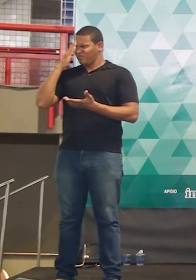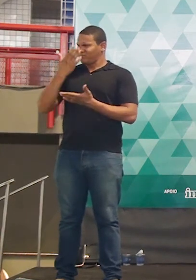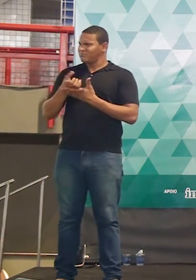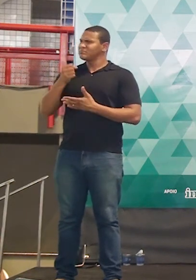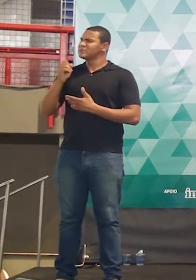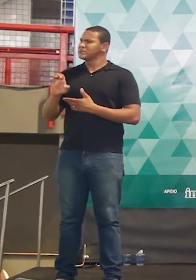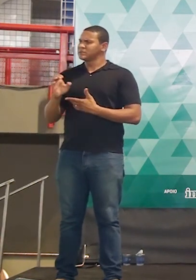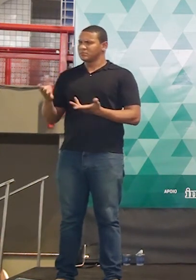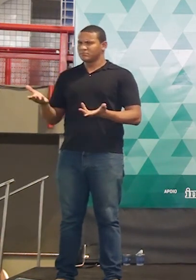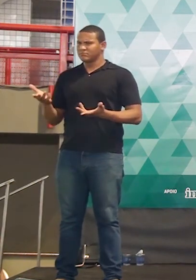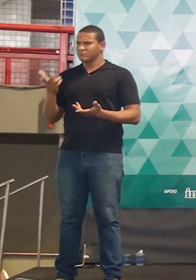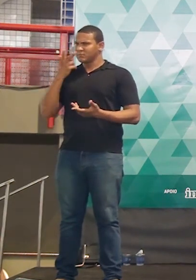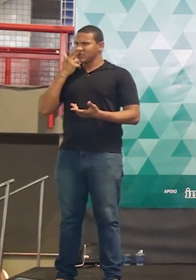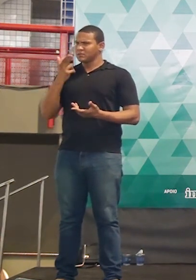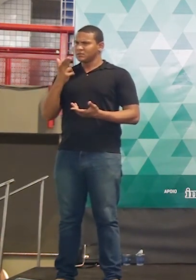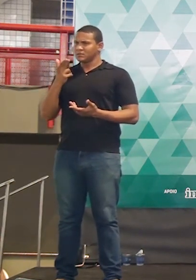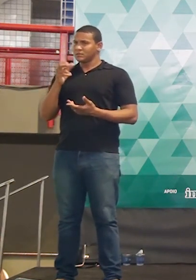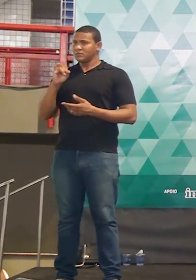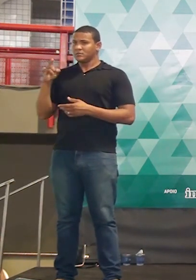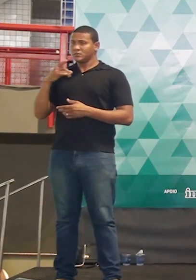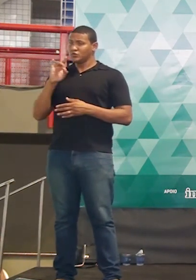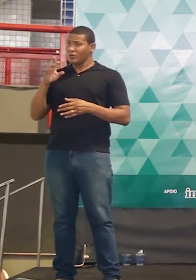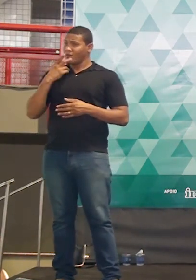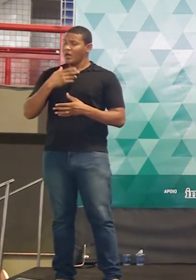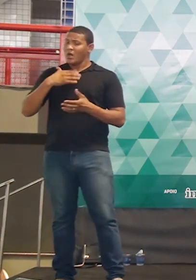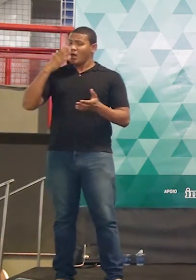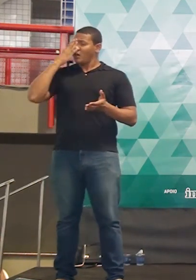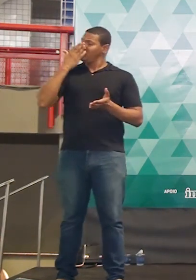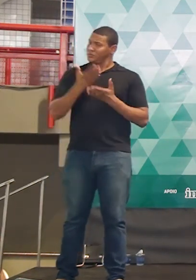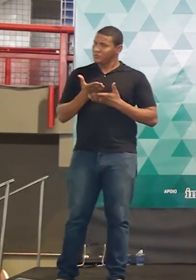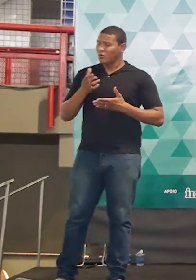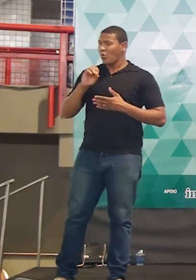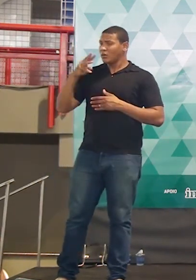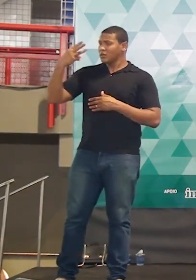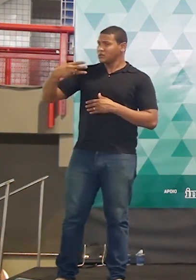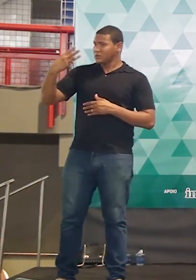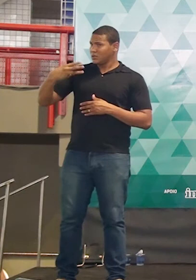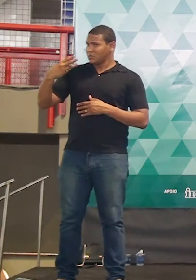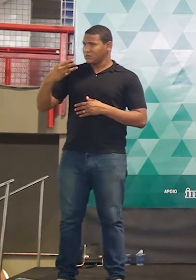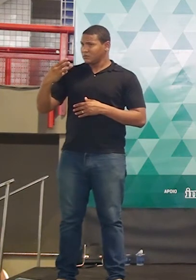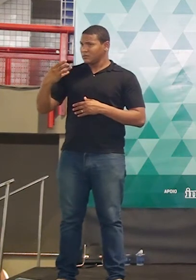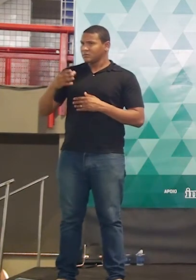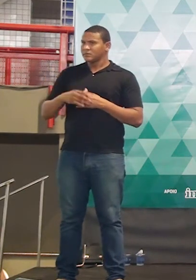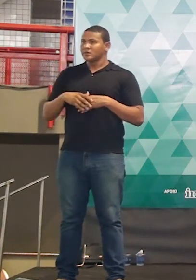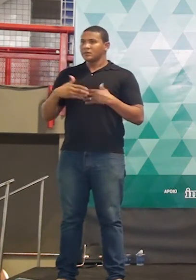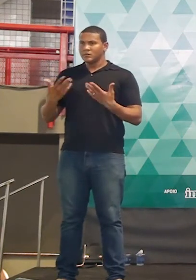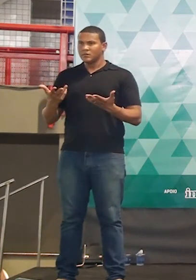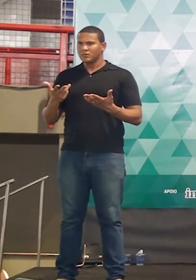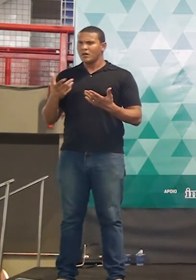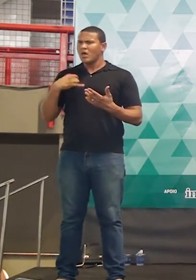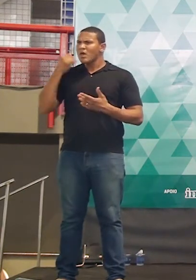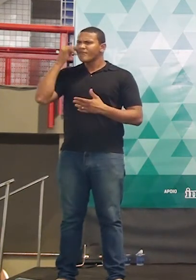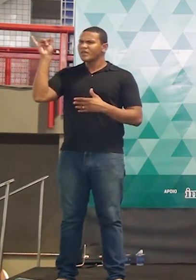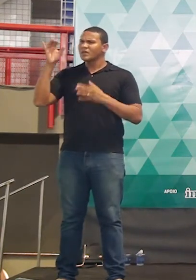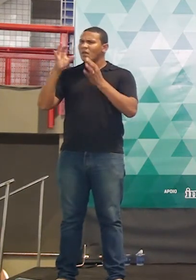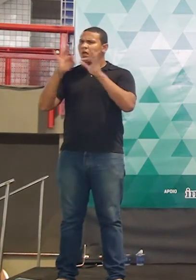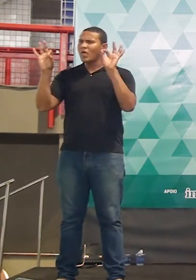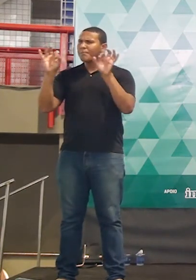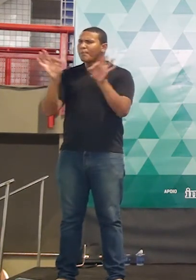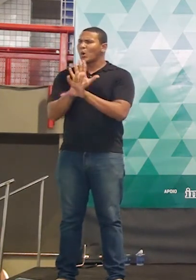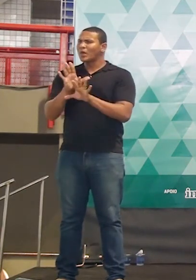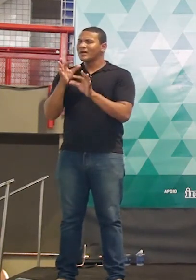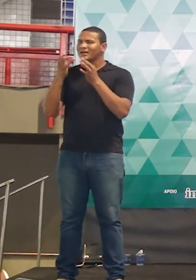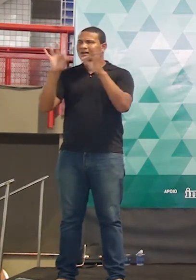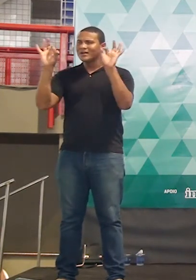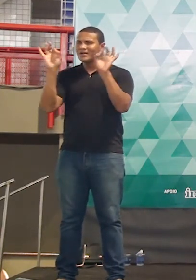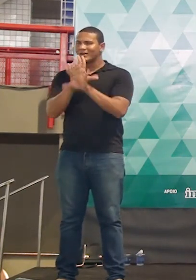você simplesmente usar a primeira pessoa, repetindo, a terceira. Evite clichês. Clichês eu já